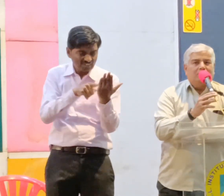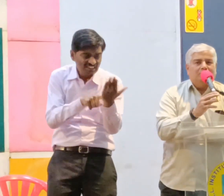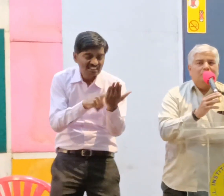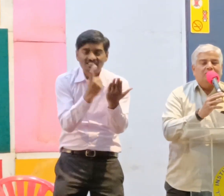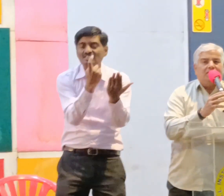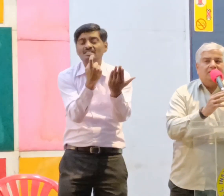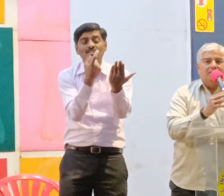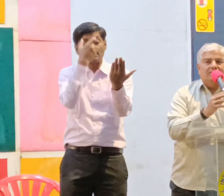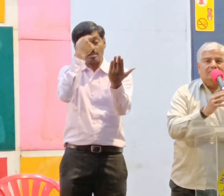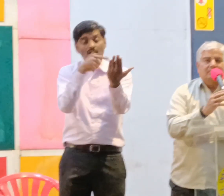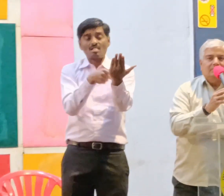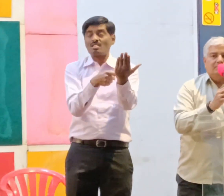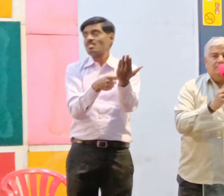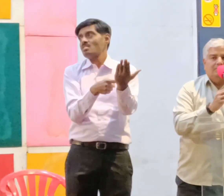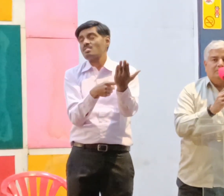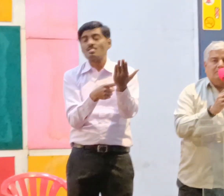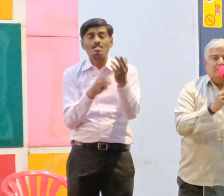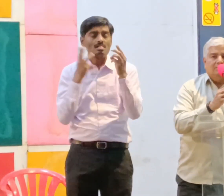તો મૂંઝાઈ જાય,